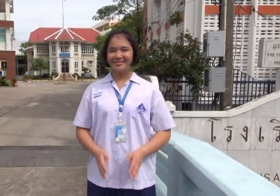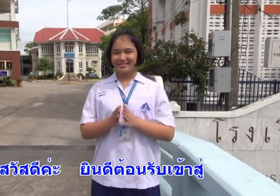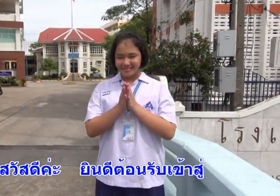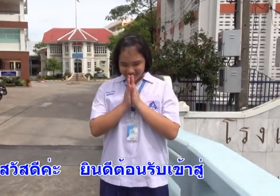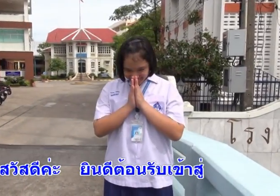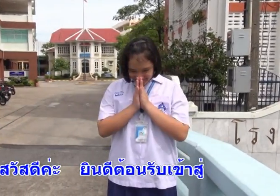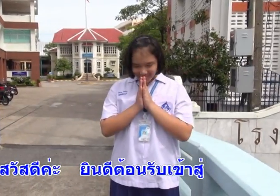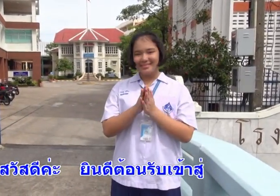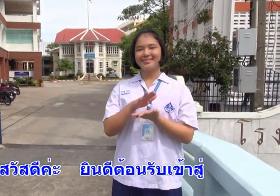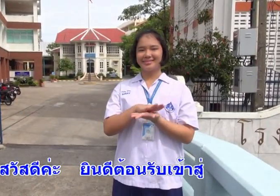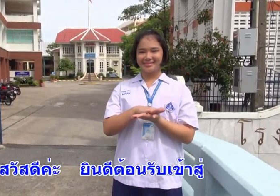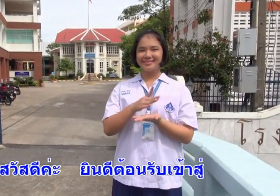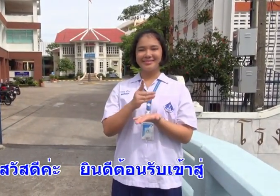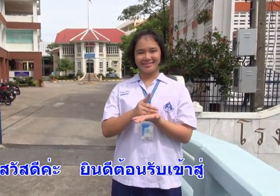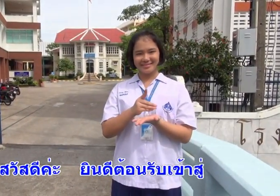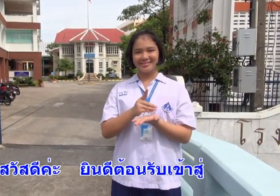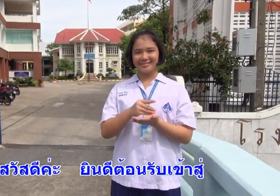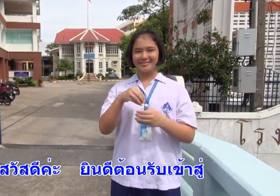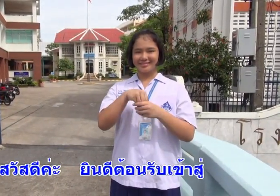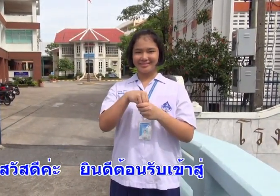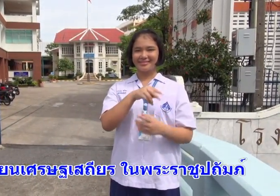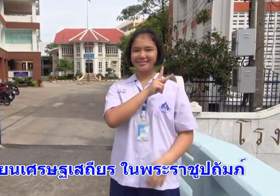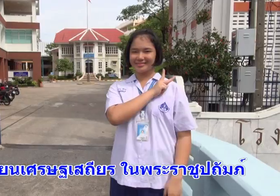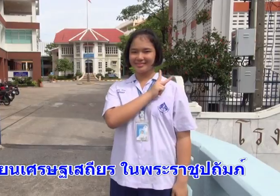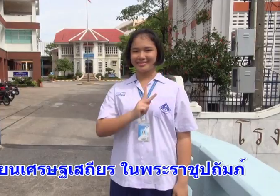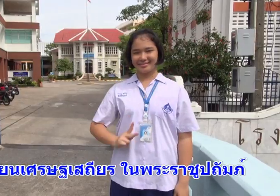สวัสดีค่ะยินดีต้อนรับเข้าสู่โรงเรียนเศรษฐเสถียรในพระราชูปถัม